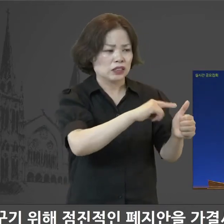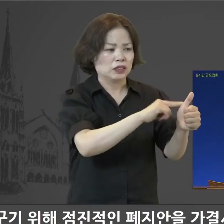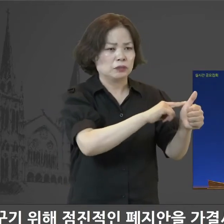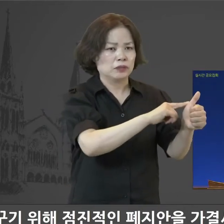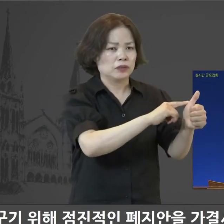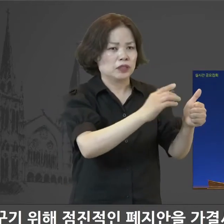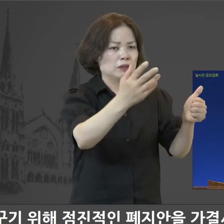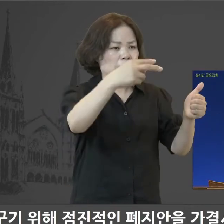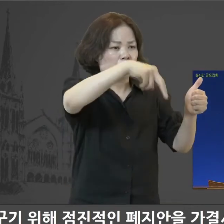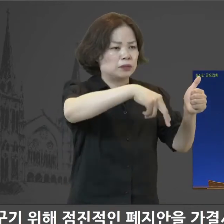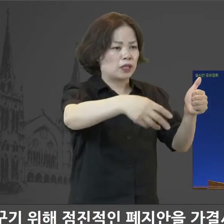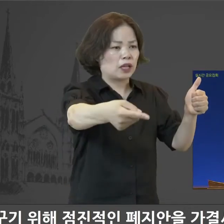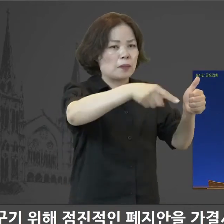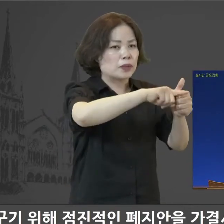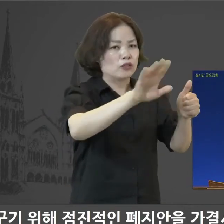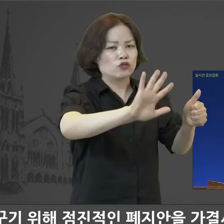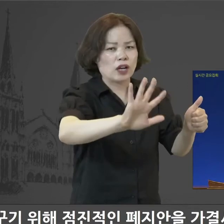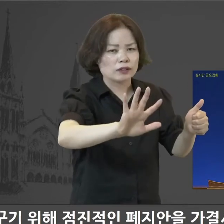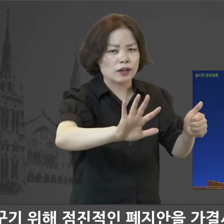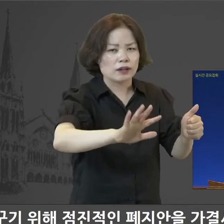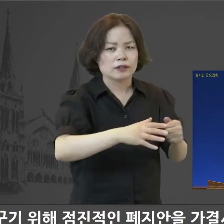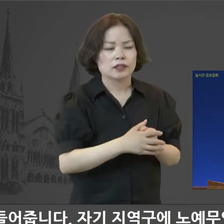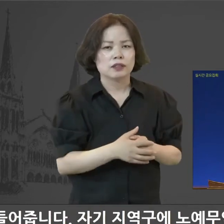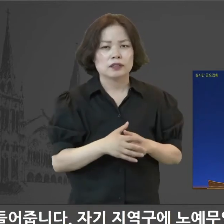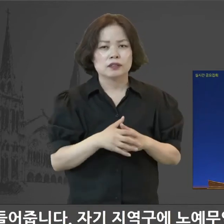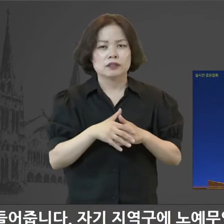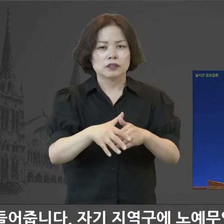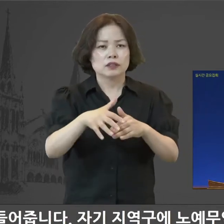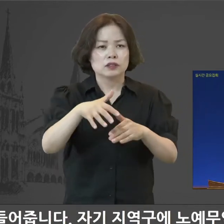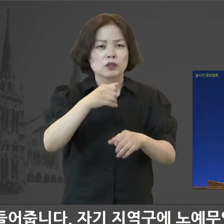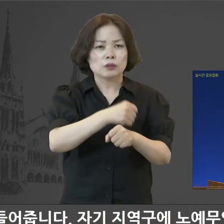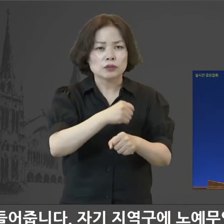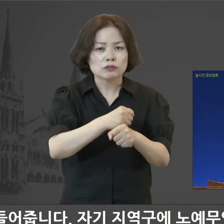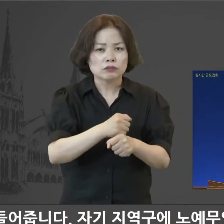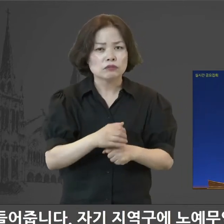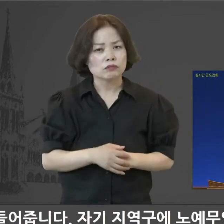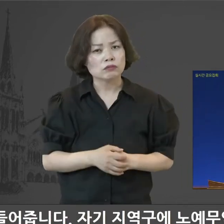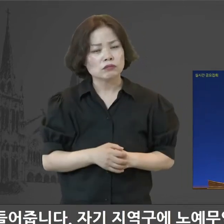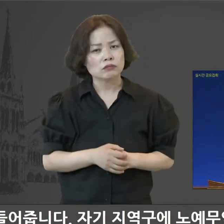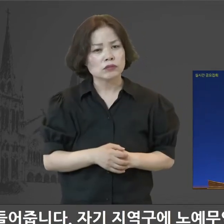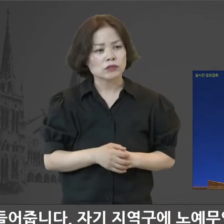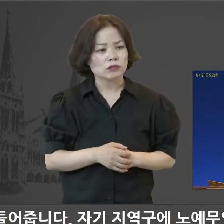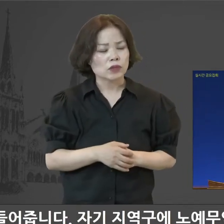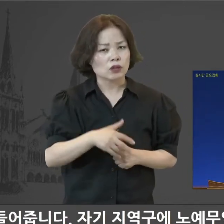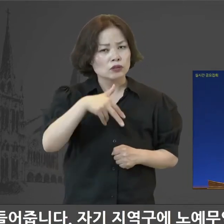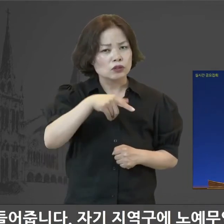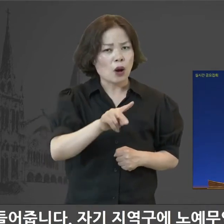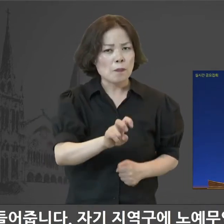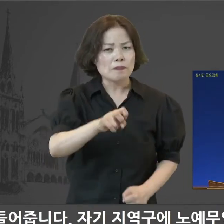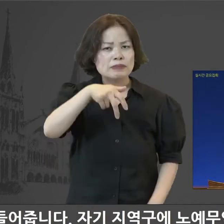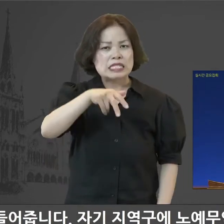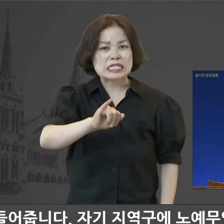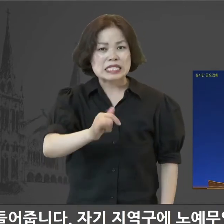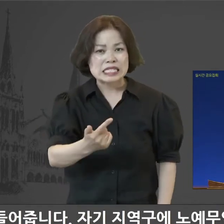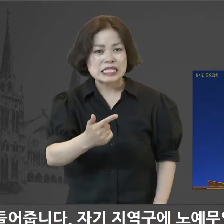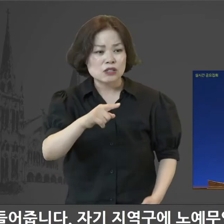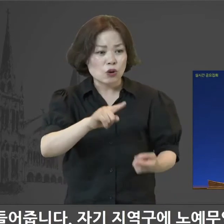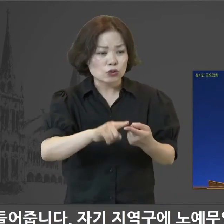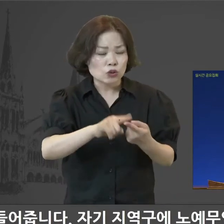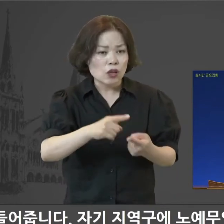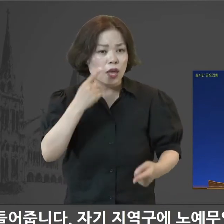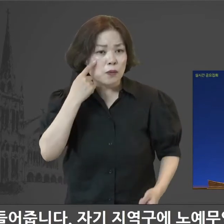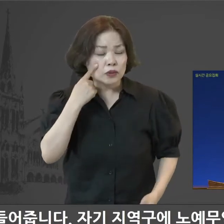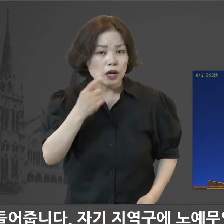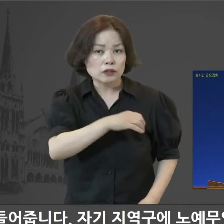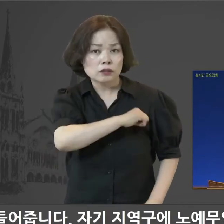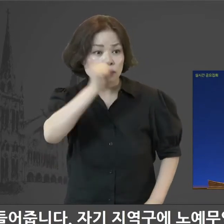않습니다. 그런데 점진적으로 할 거야 하니까 그래? 그럼 통과시켜주지 해서 통과시켜놨어요. 그러니까 어떤 효과가